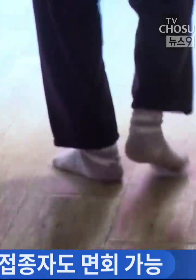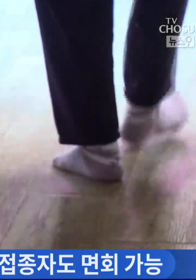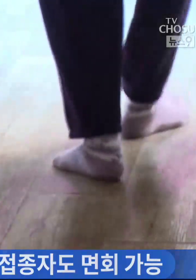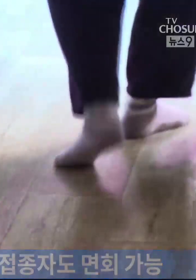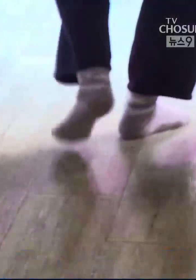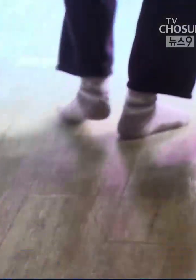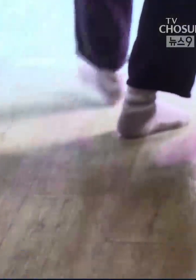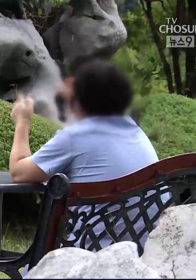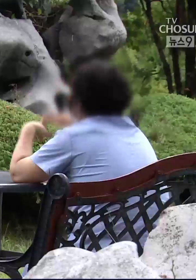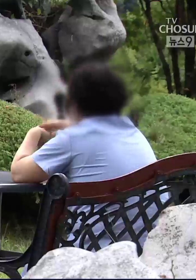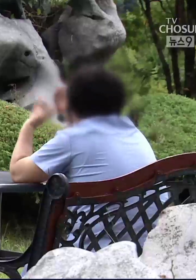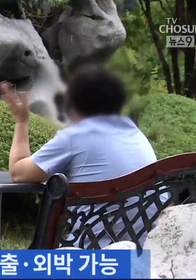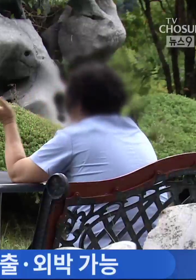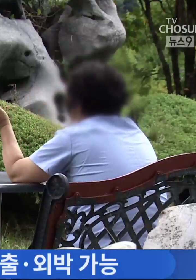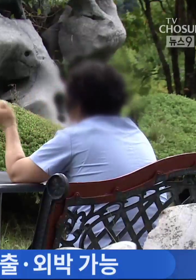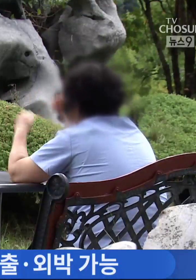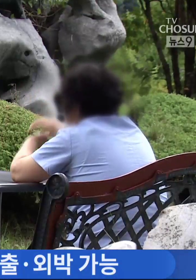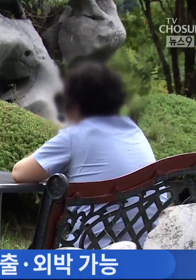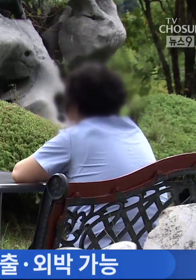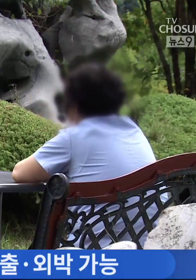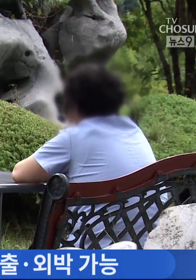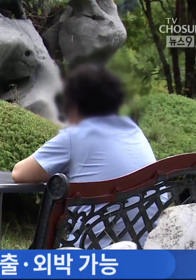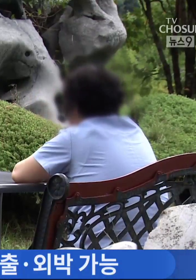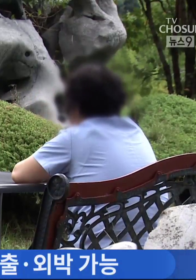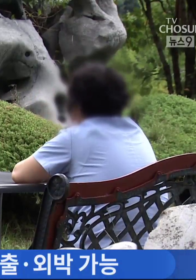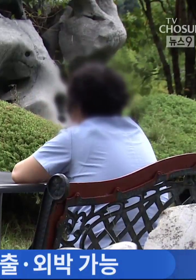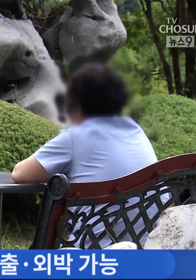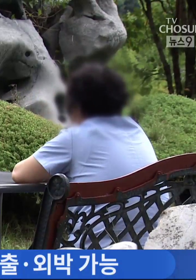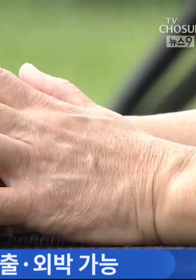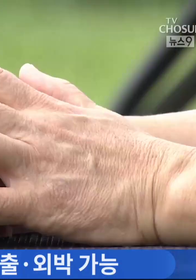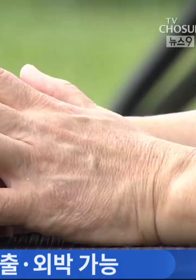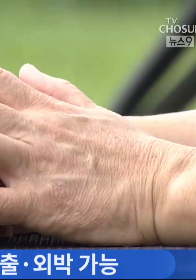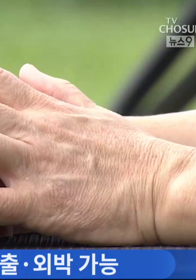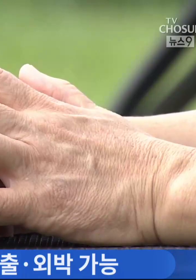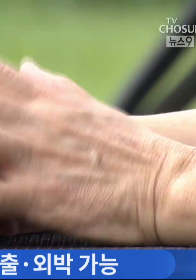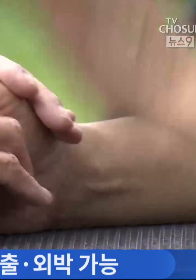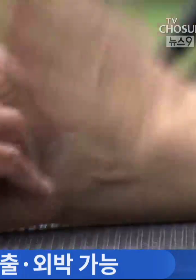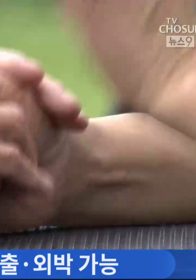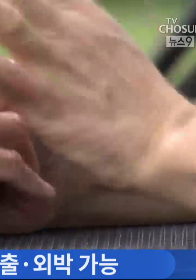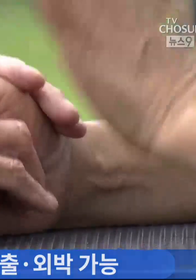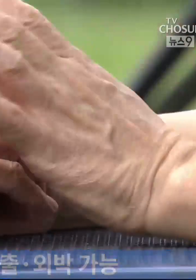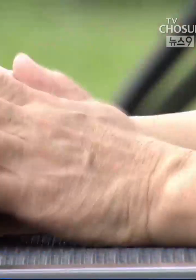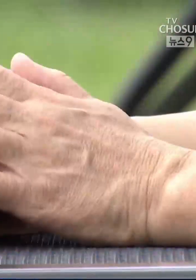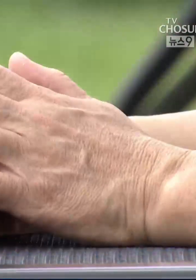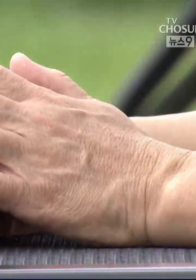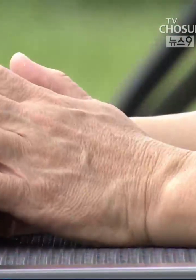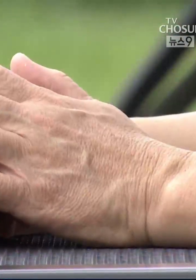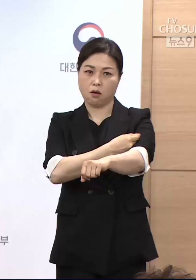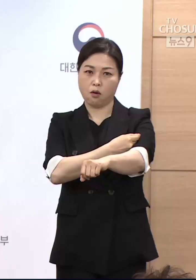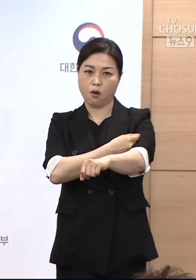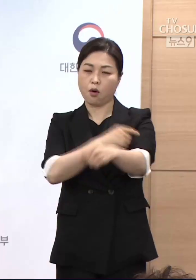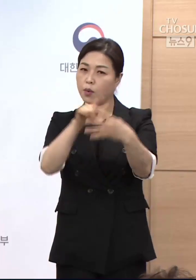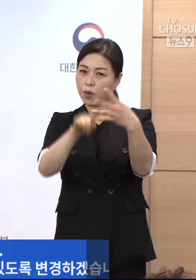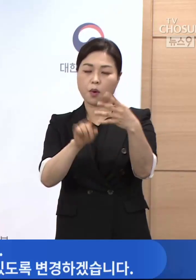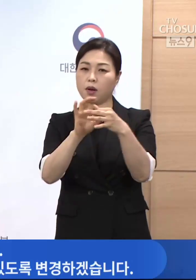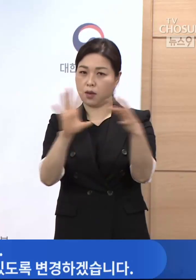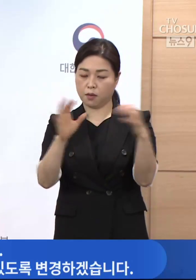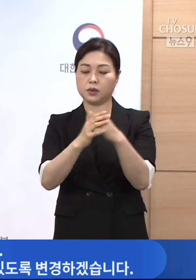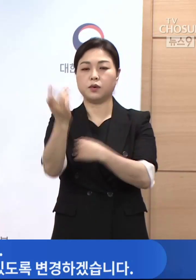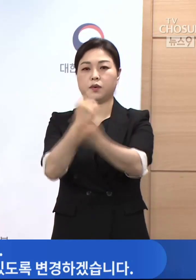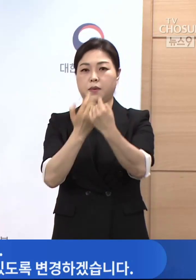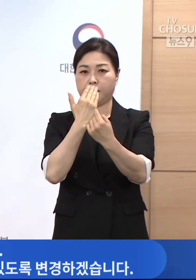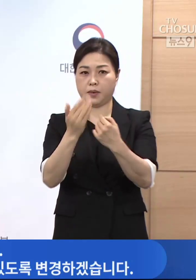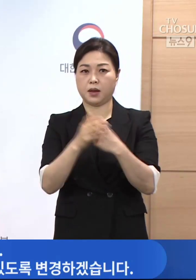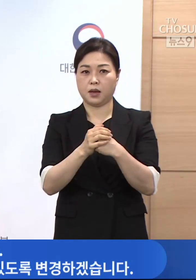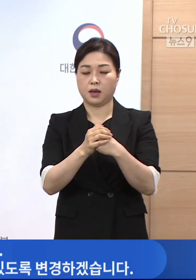면회가 가능하고 4차 접종을 마친 입소자 등은 외출이나 외박도 할 수 있습니다. 면회객은